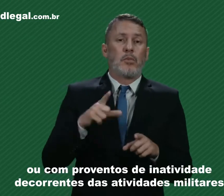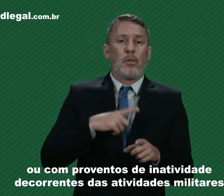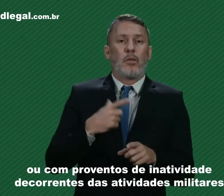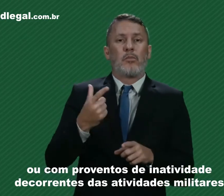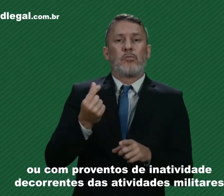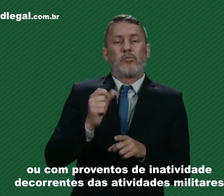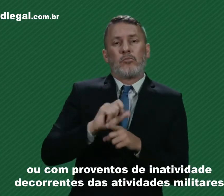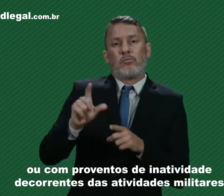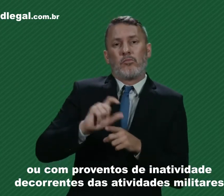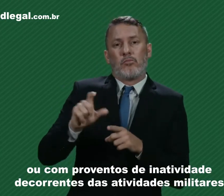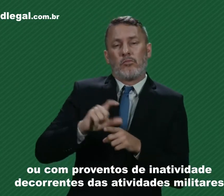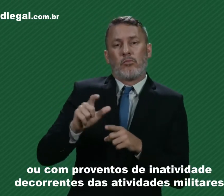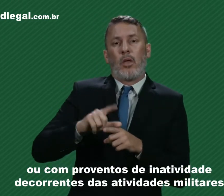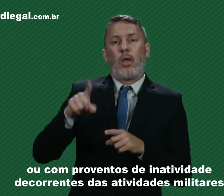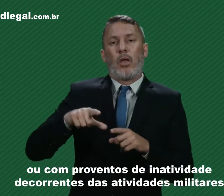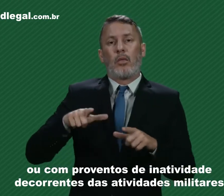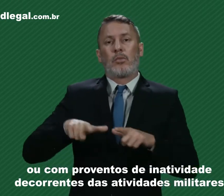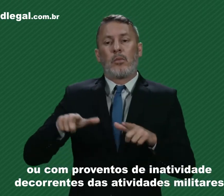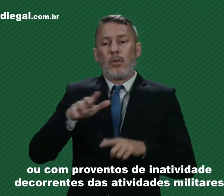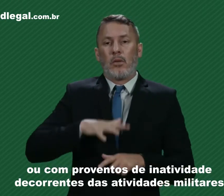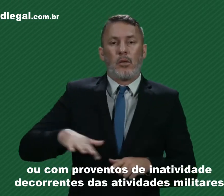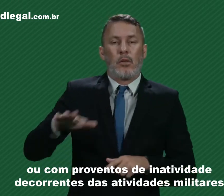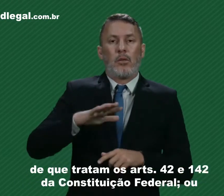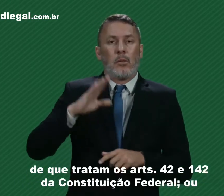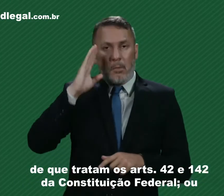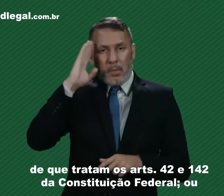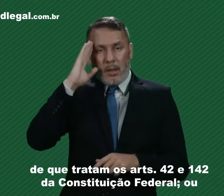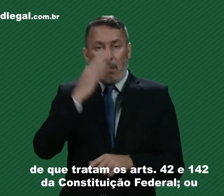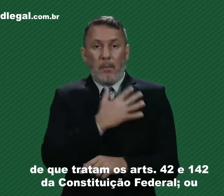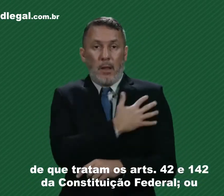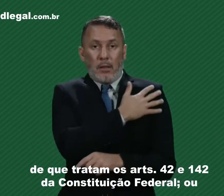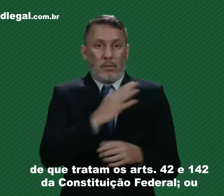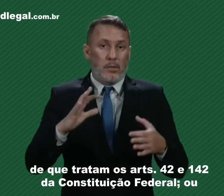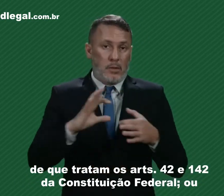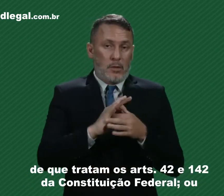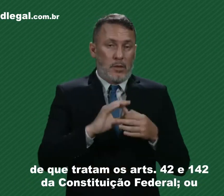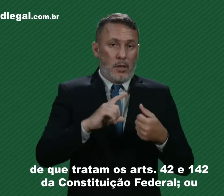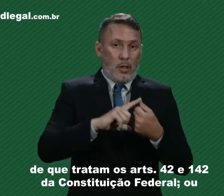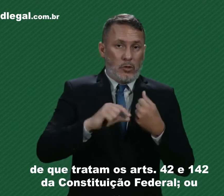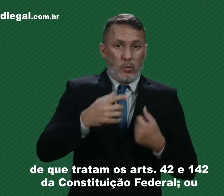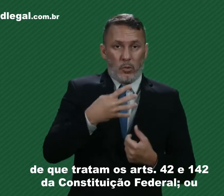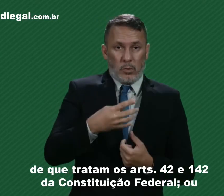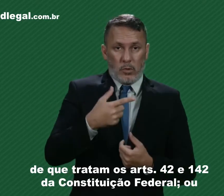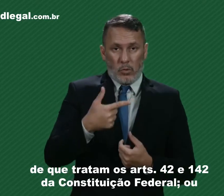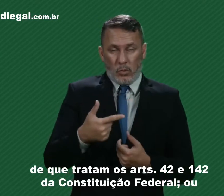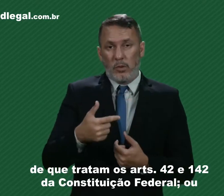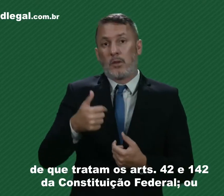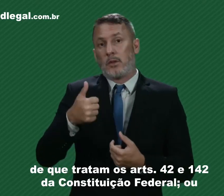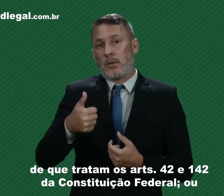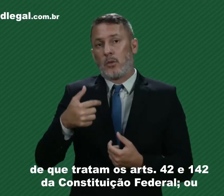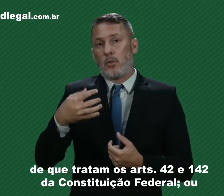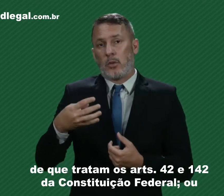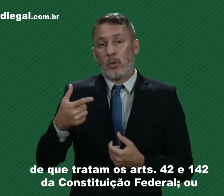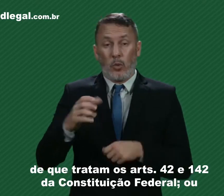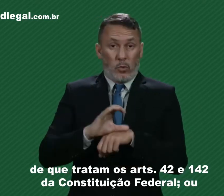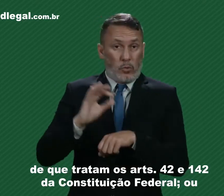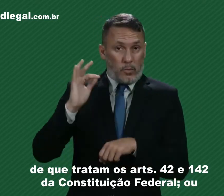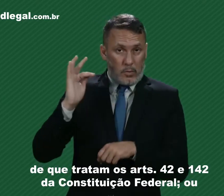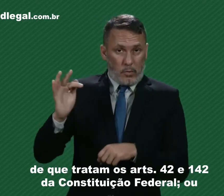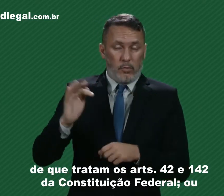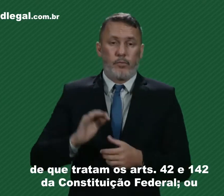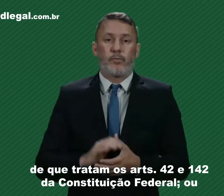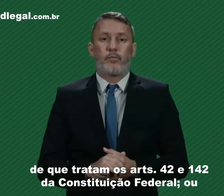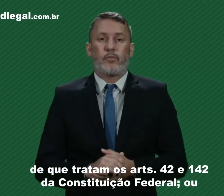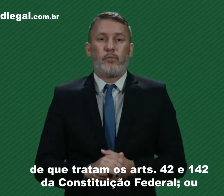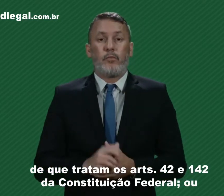de inatividade decorrentes das atividades militares de que tratam os artigos 42 e 142 da